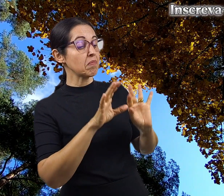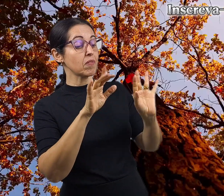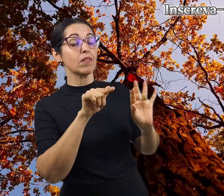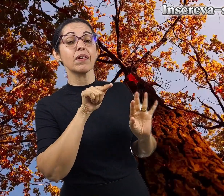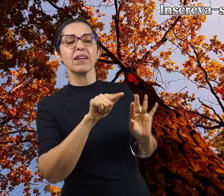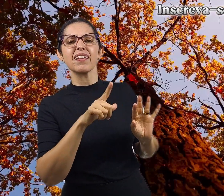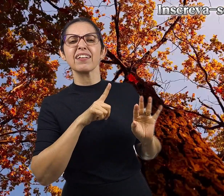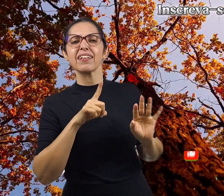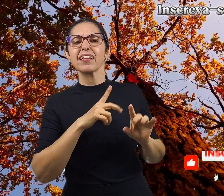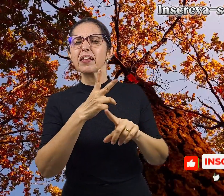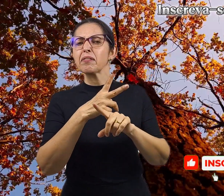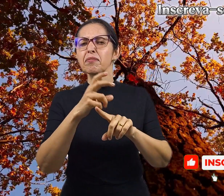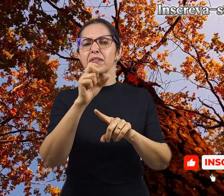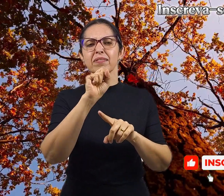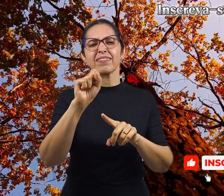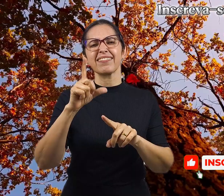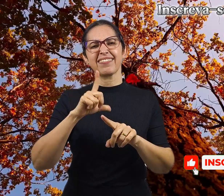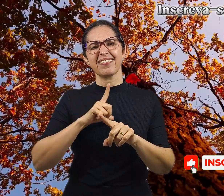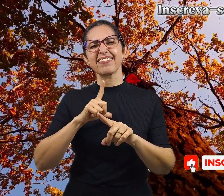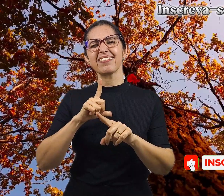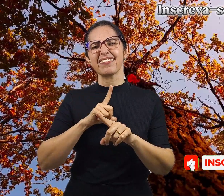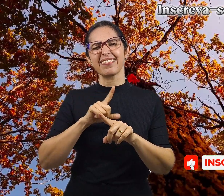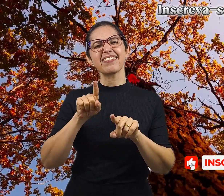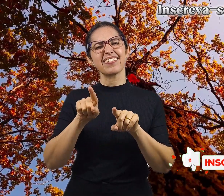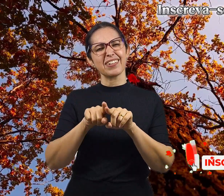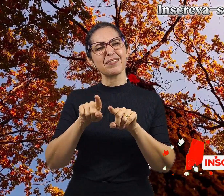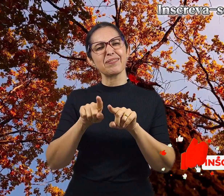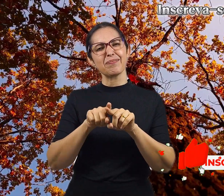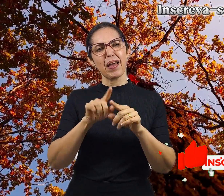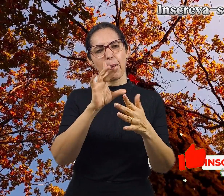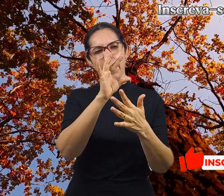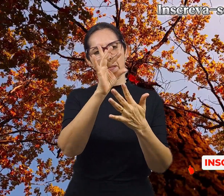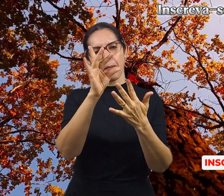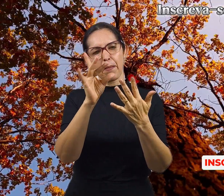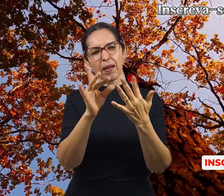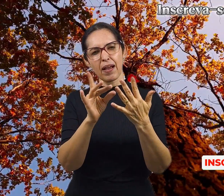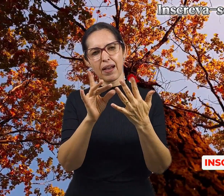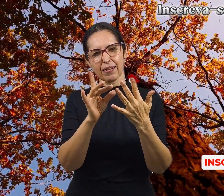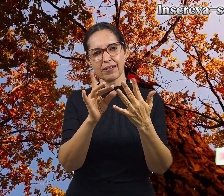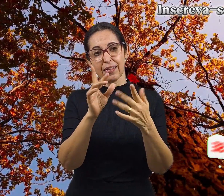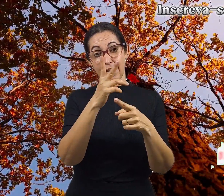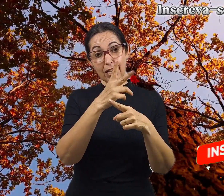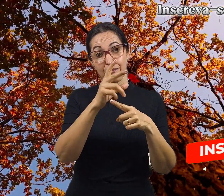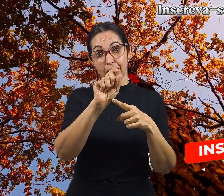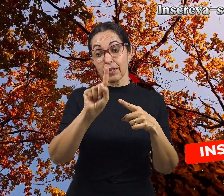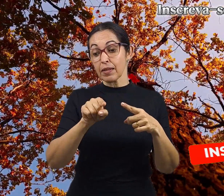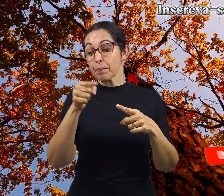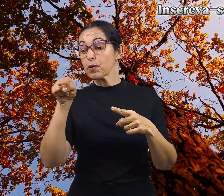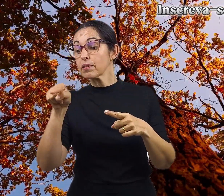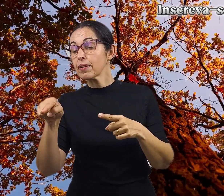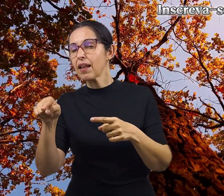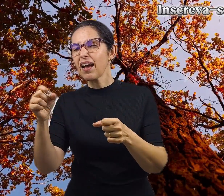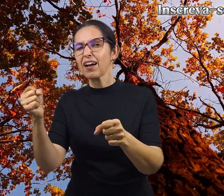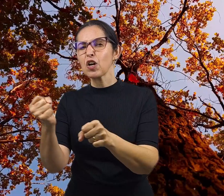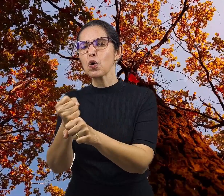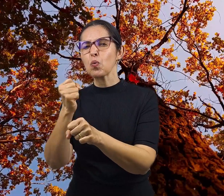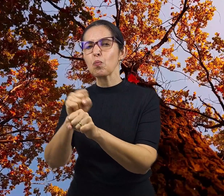vitórias, e cada vitória de Jacó era selada com um altar. Jacó era um homem